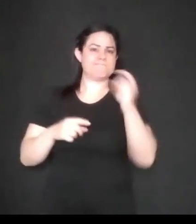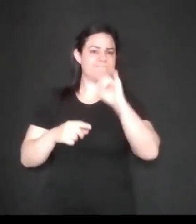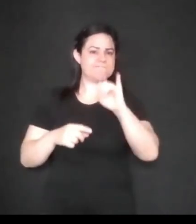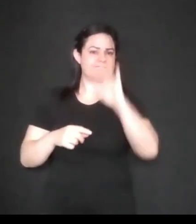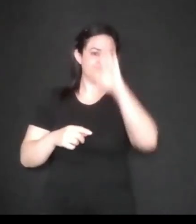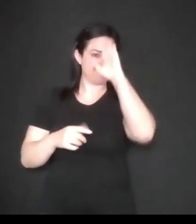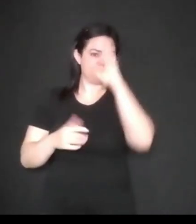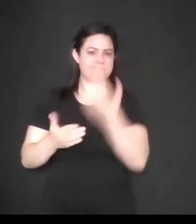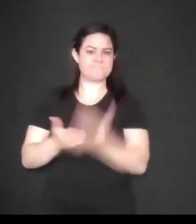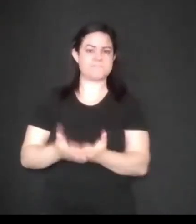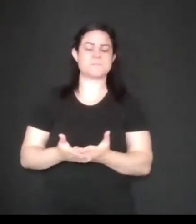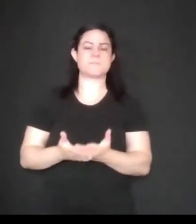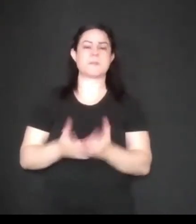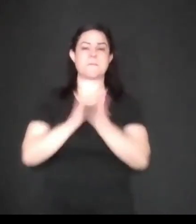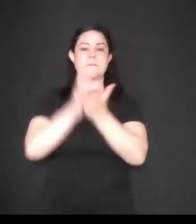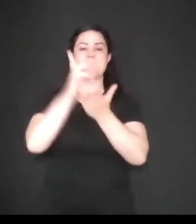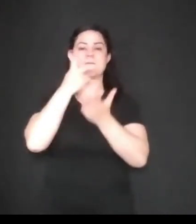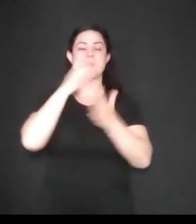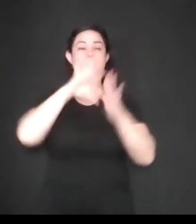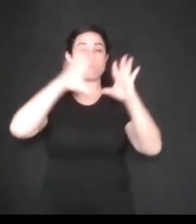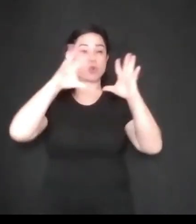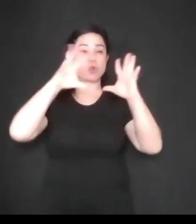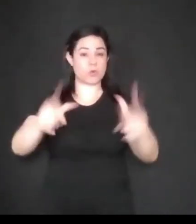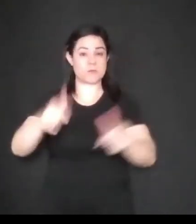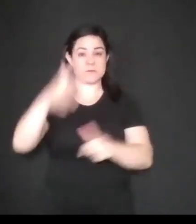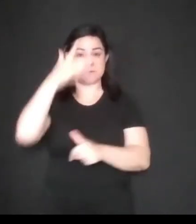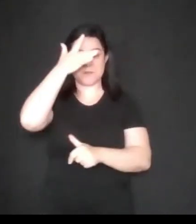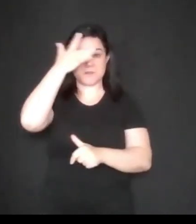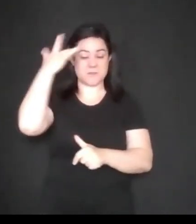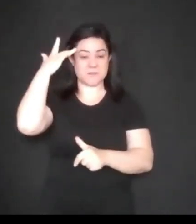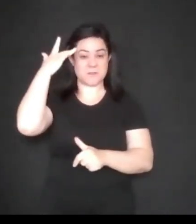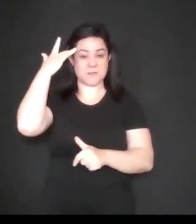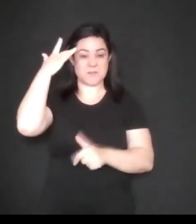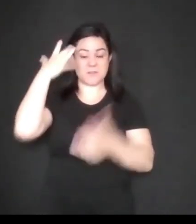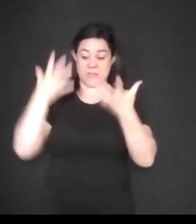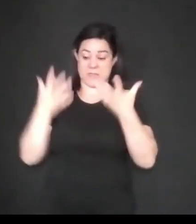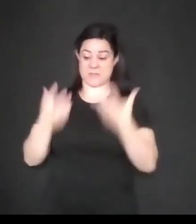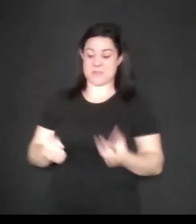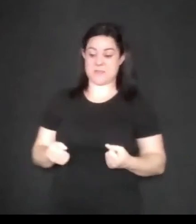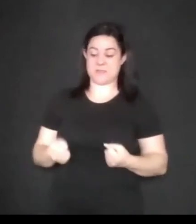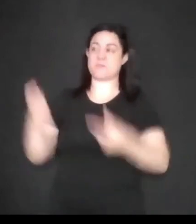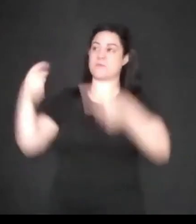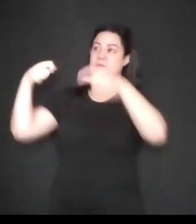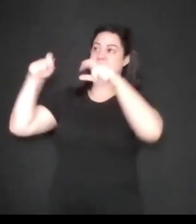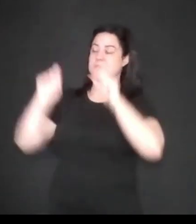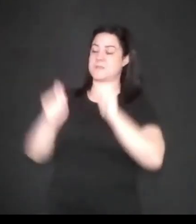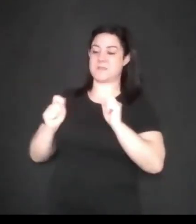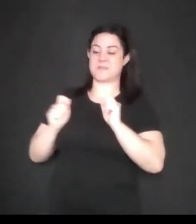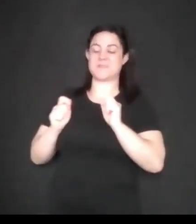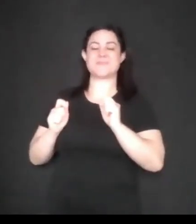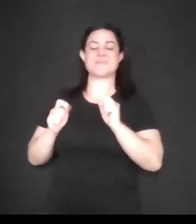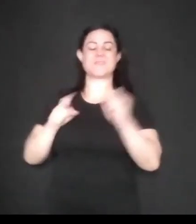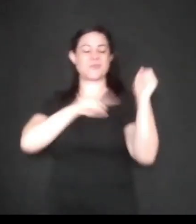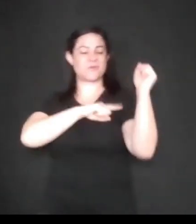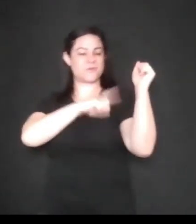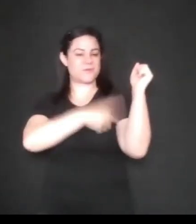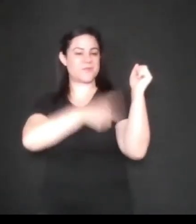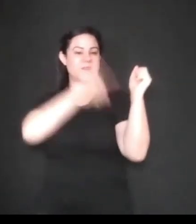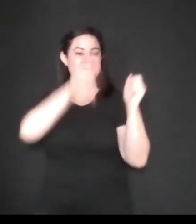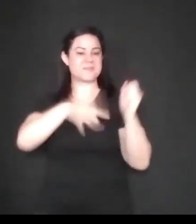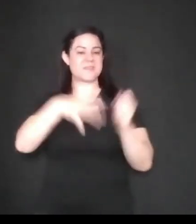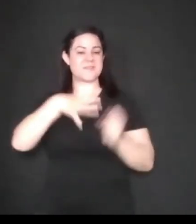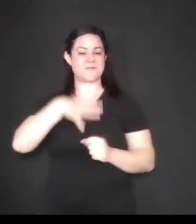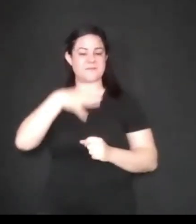A todos quanto receberam, deu-lhes o poder de serem chamados filhos de Deus. Por causa